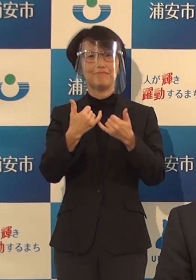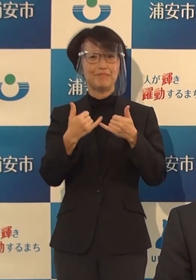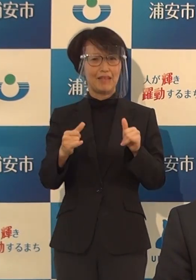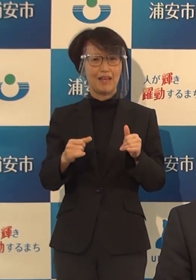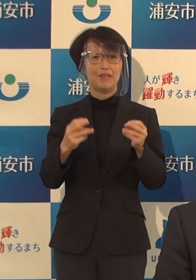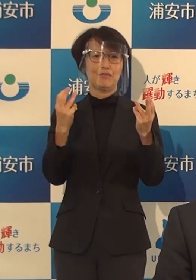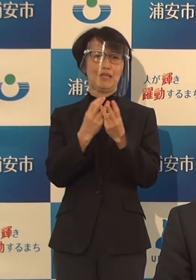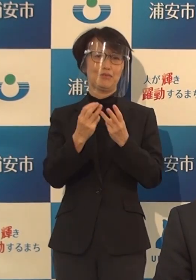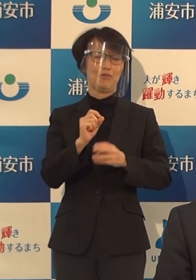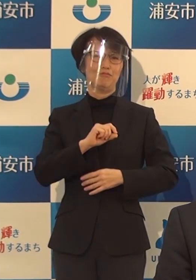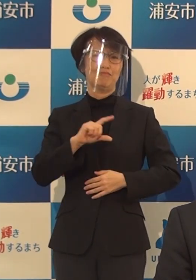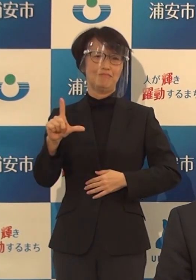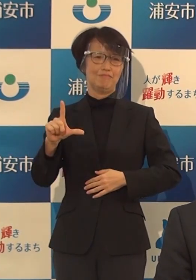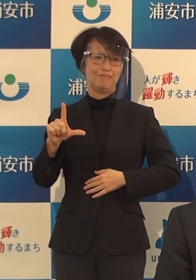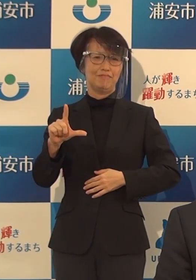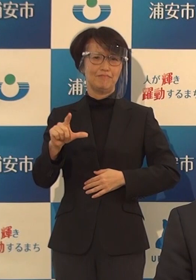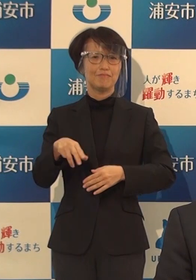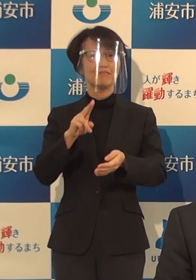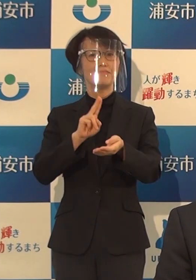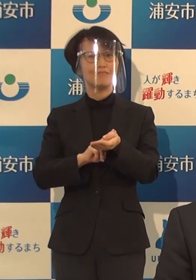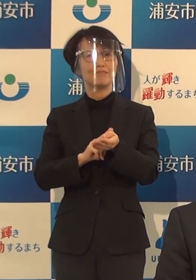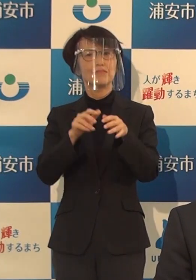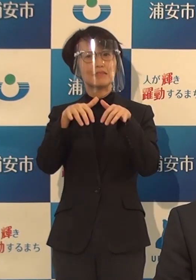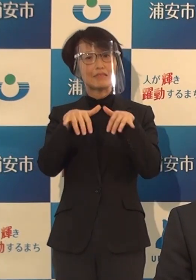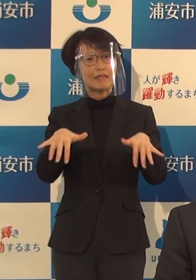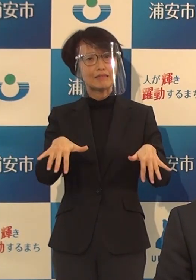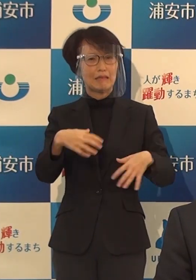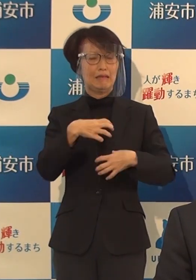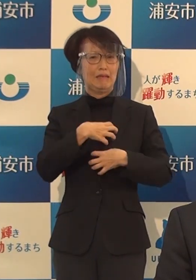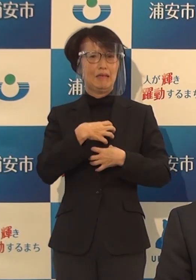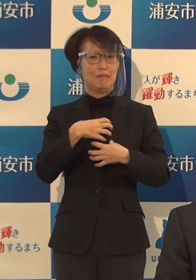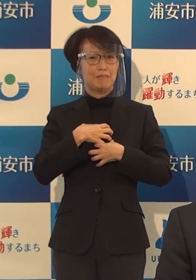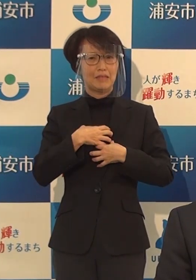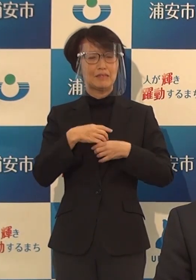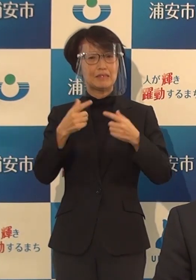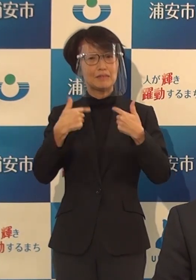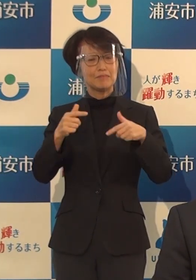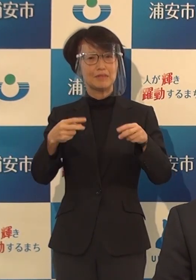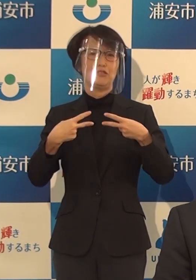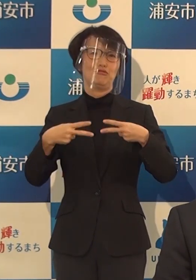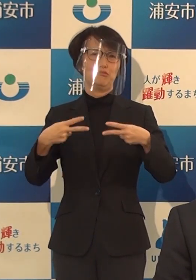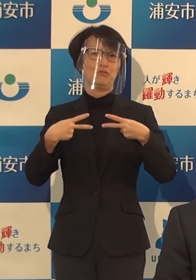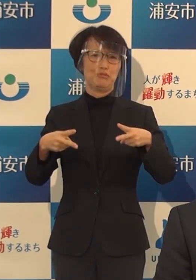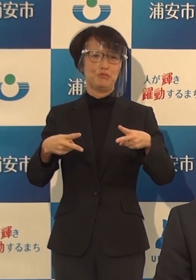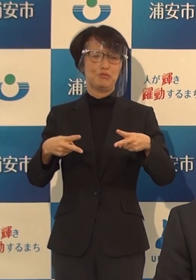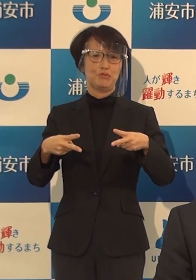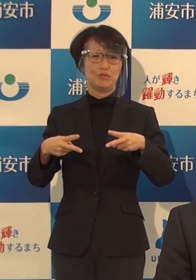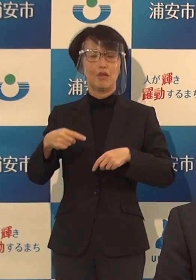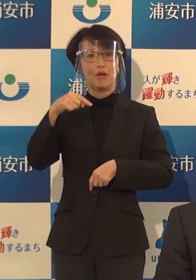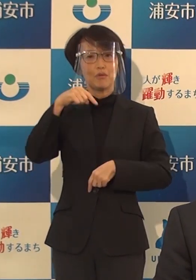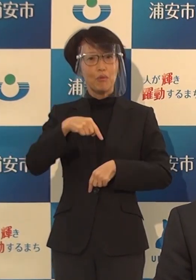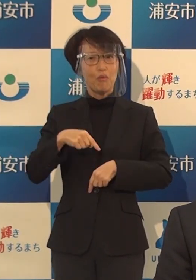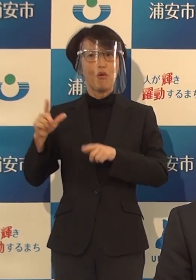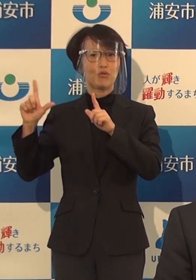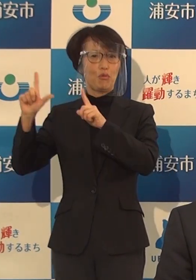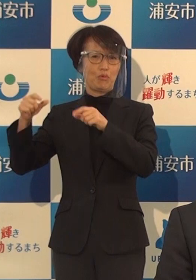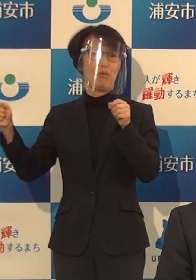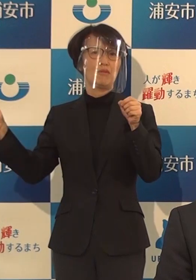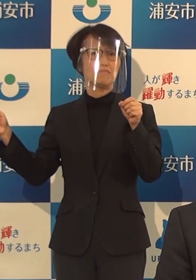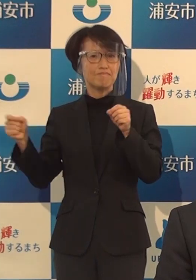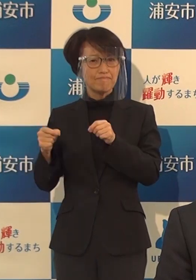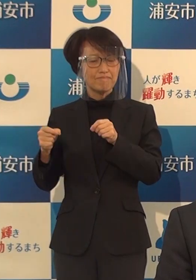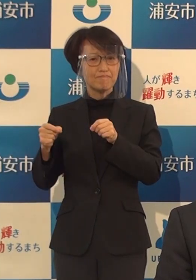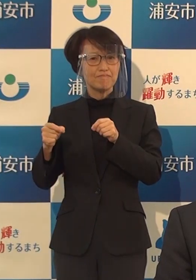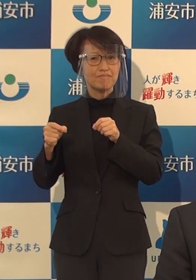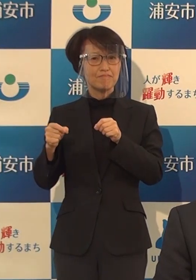増加により医療体制の逼迫が日々報じられ、東京に隣接する本市におき